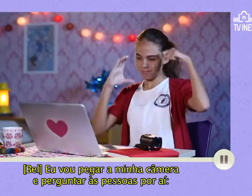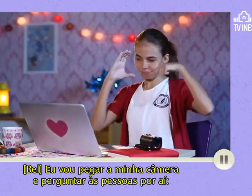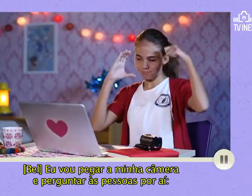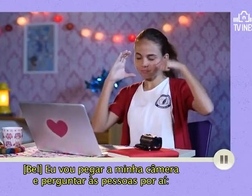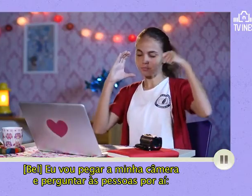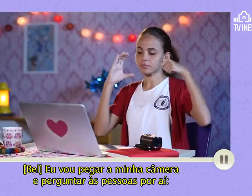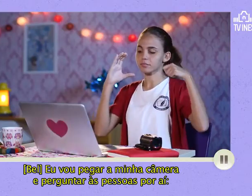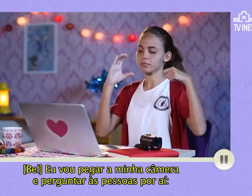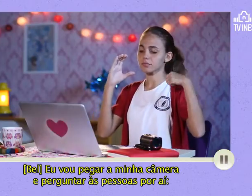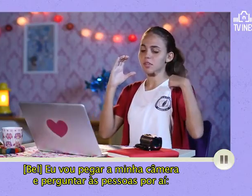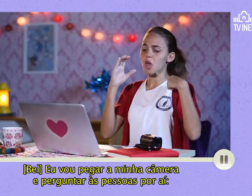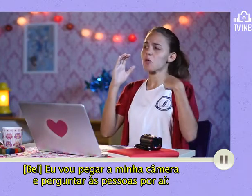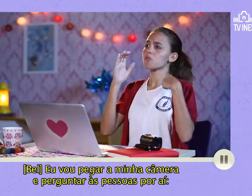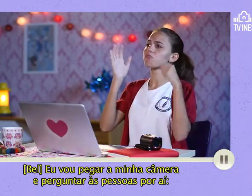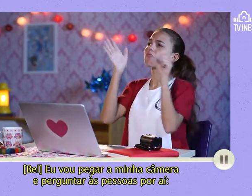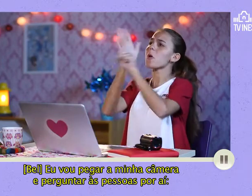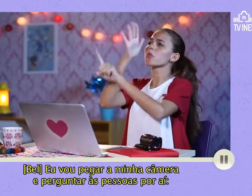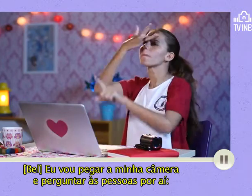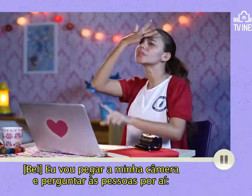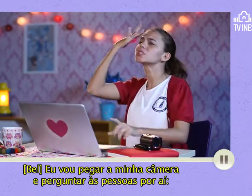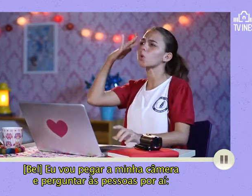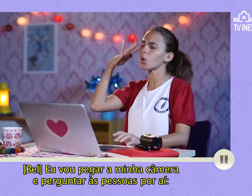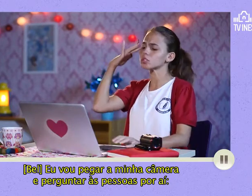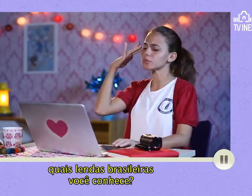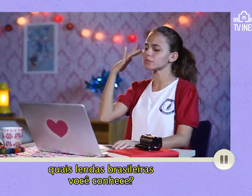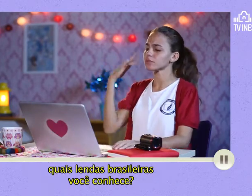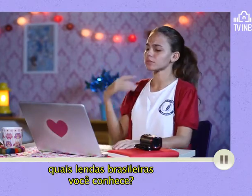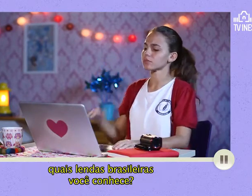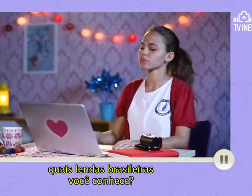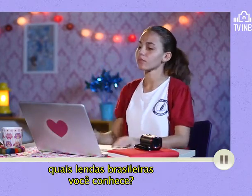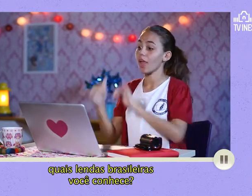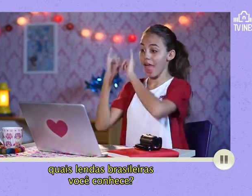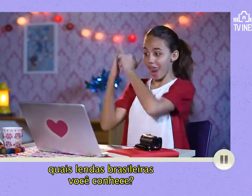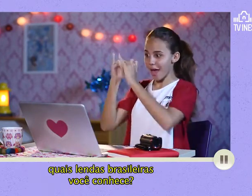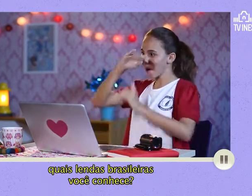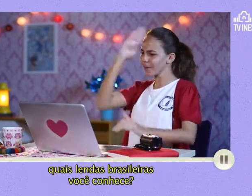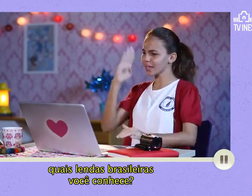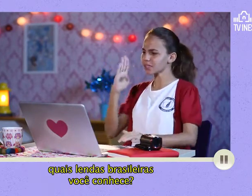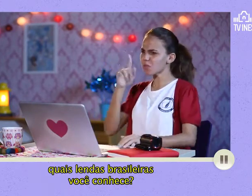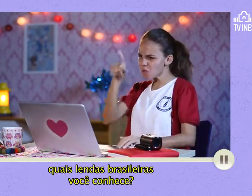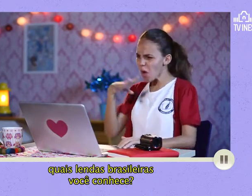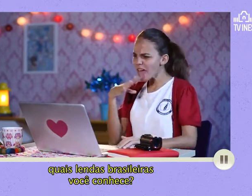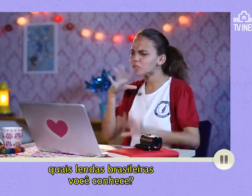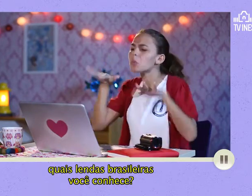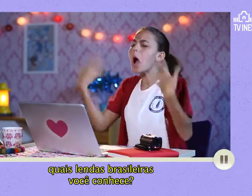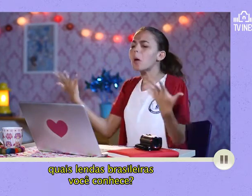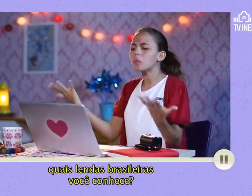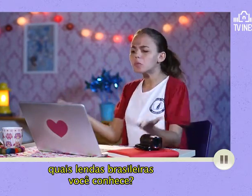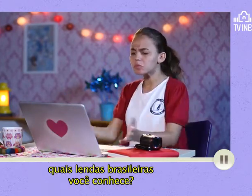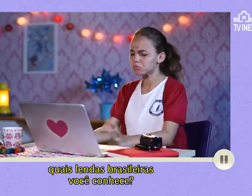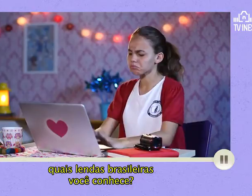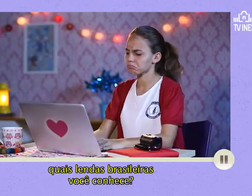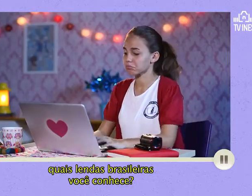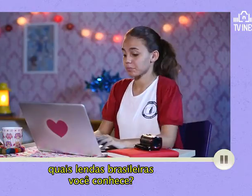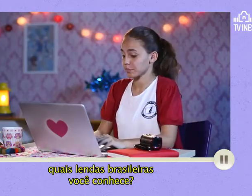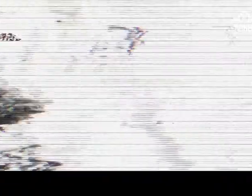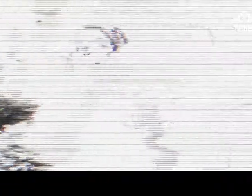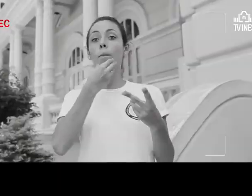Eu vou pegar a minha câmera e perguntar às pessoas por aí. Quais lendas brasileiras você conhece?